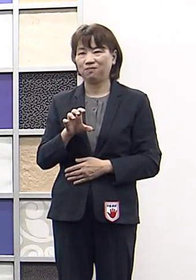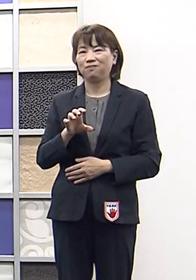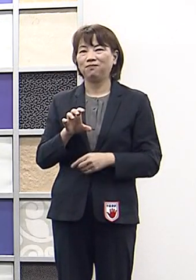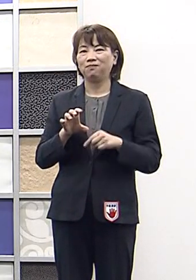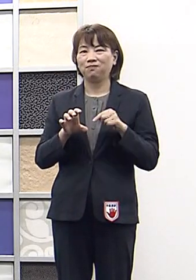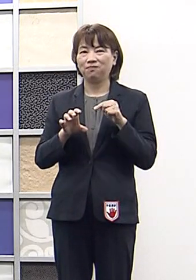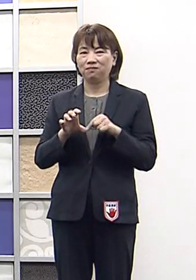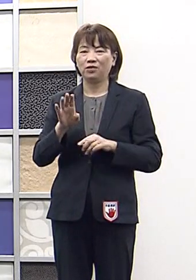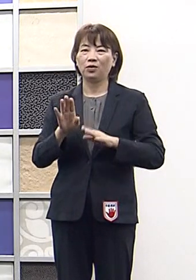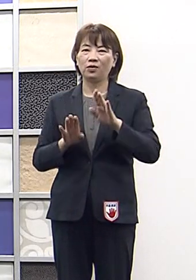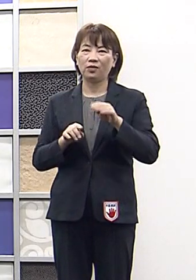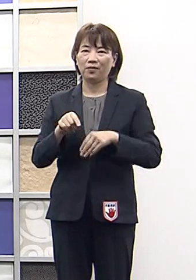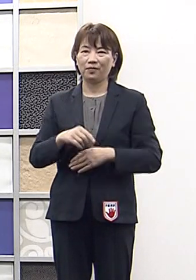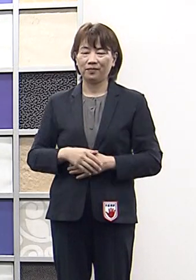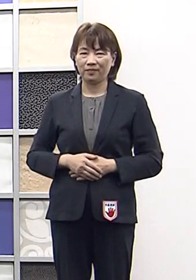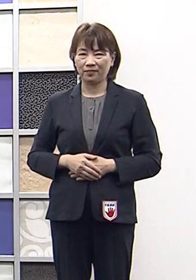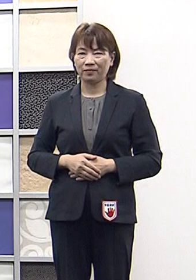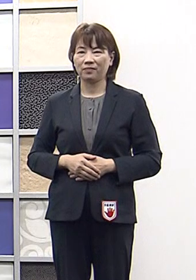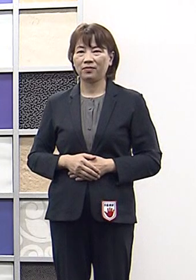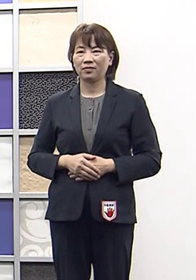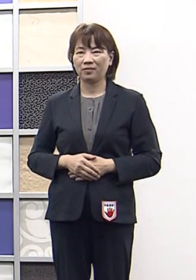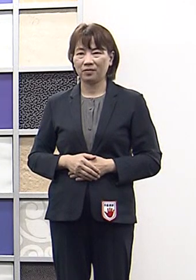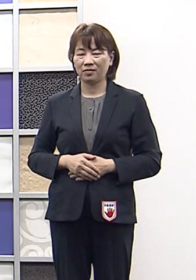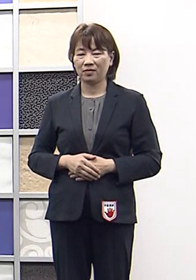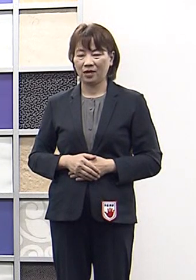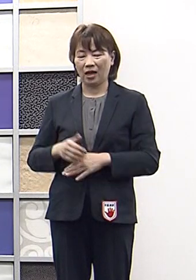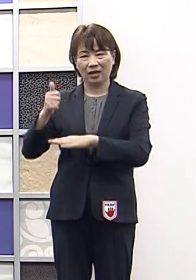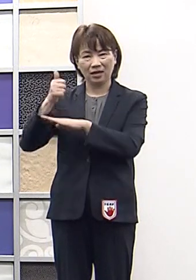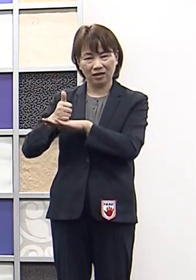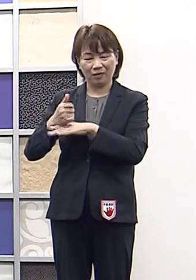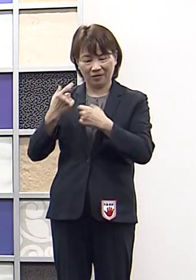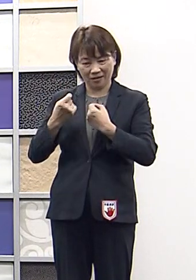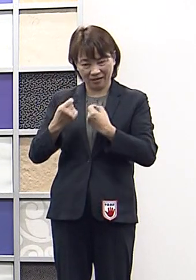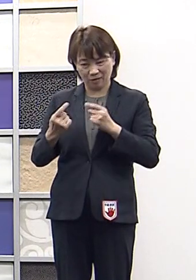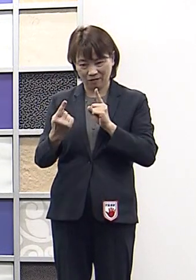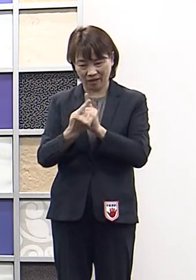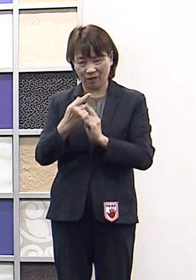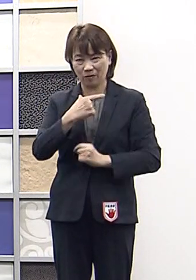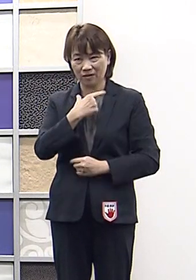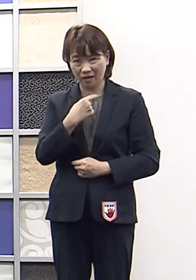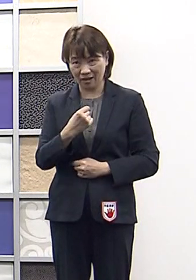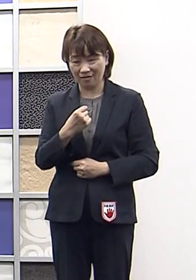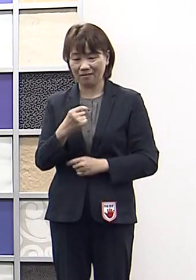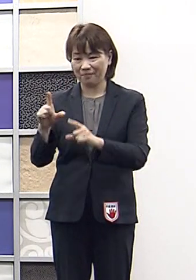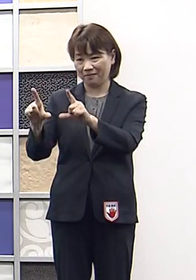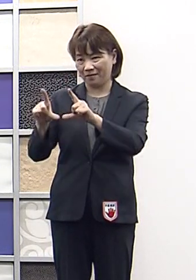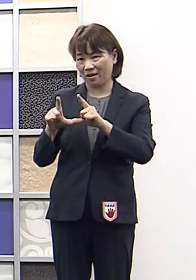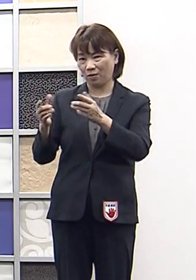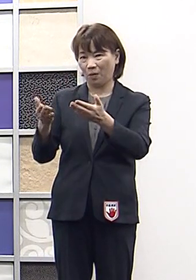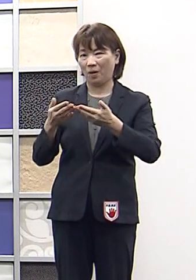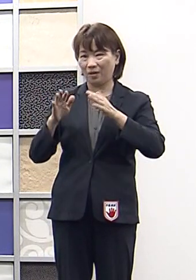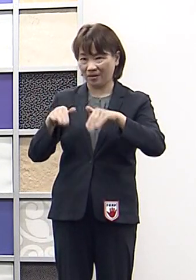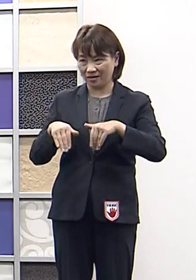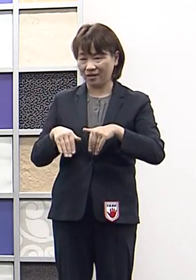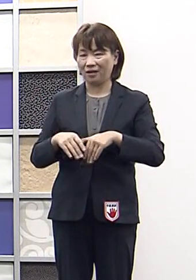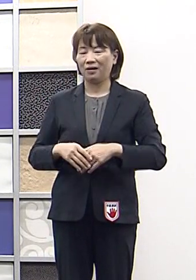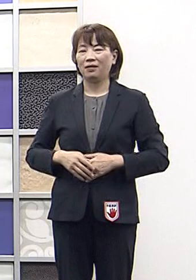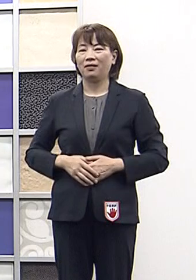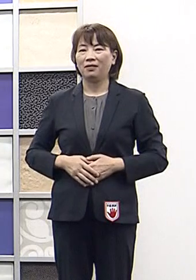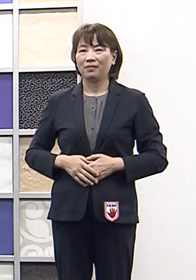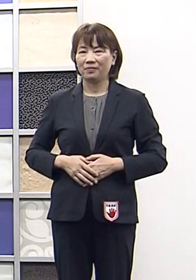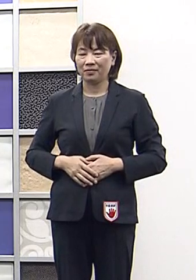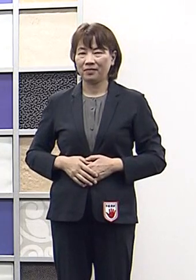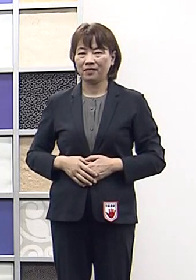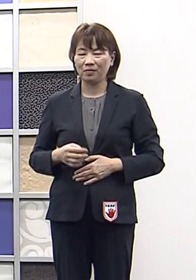についてはですね、厳正に対処したいというご回答でした。この件について、もう一つお聞きしたいということです。 は